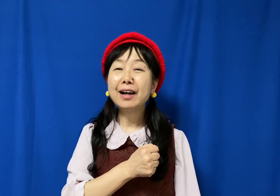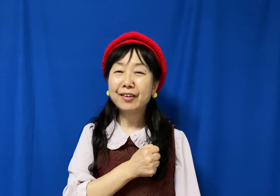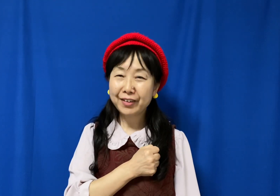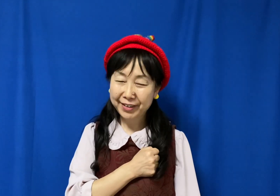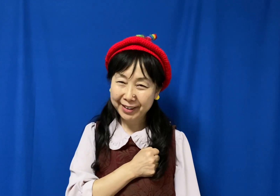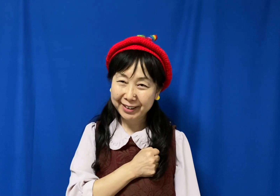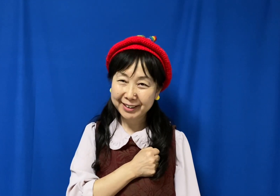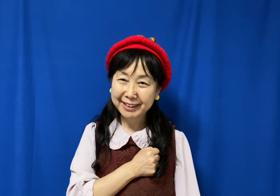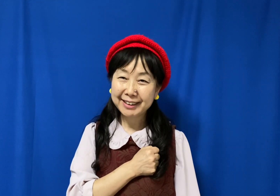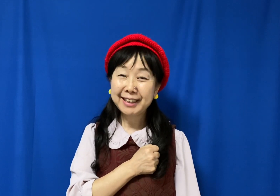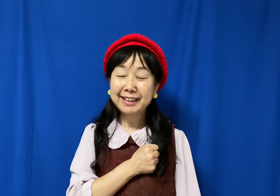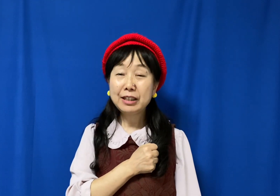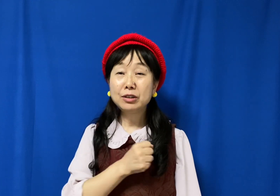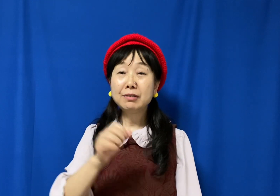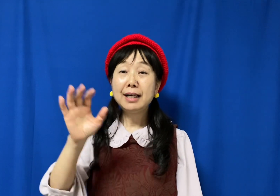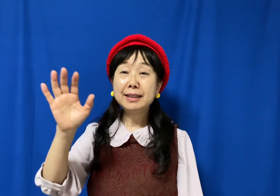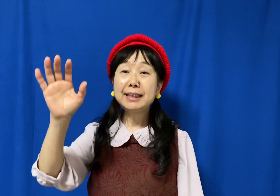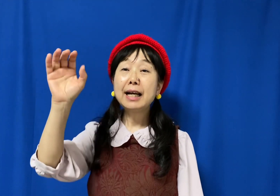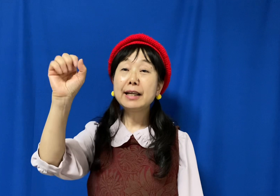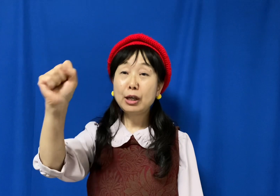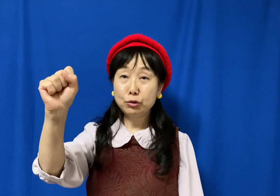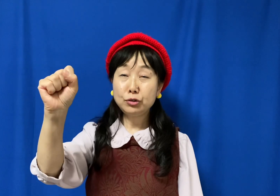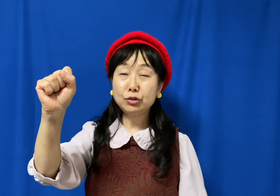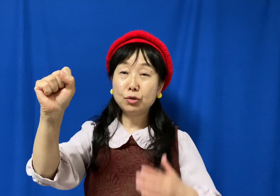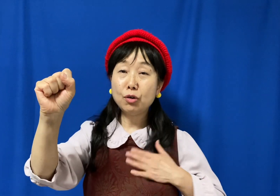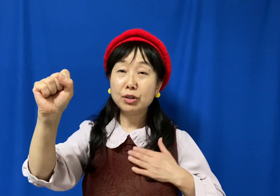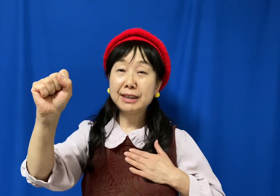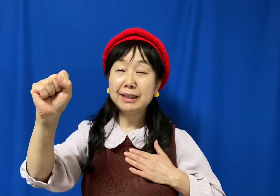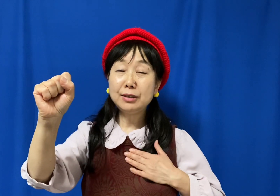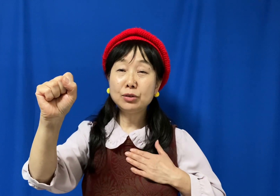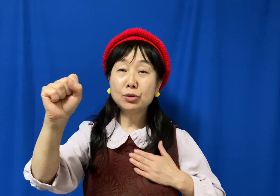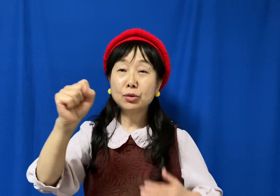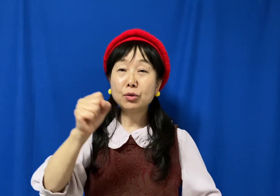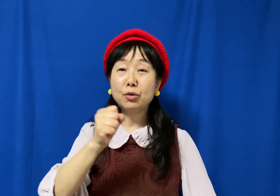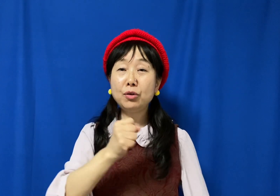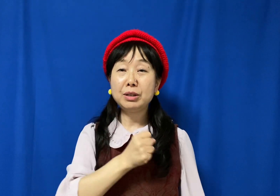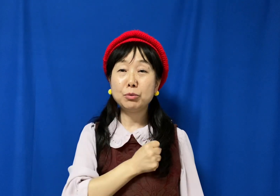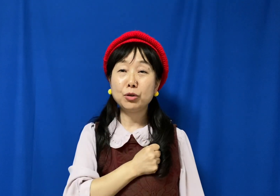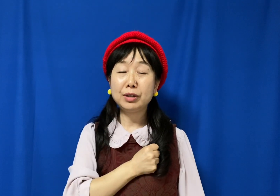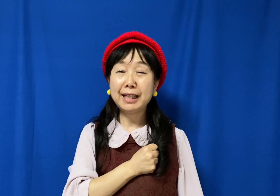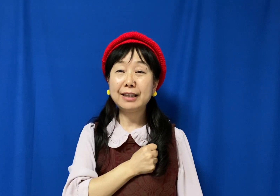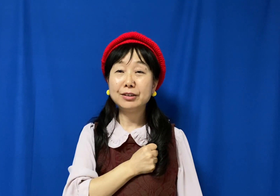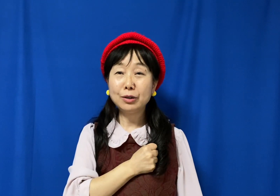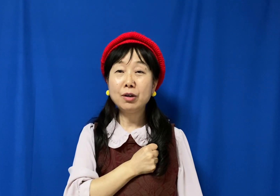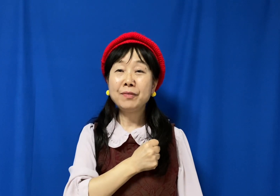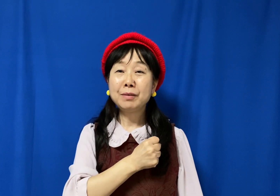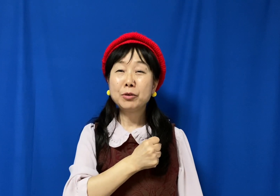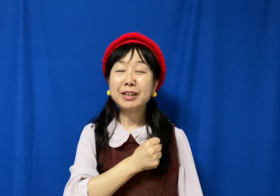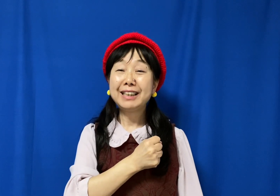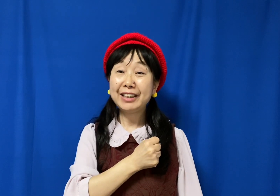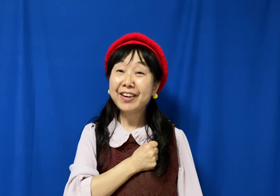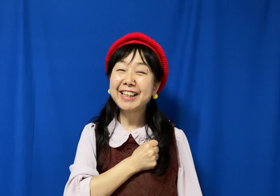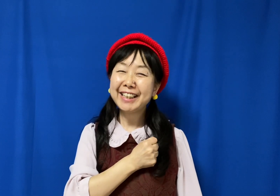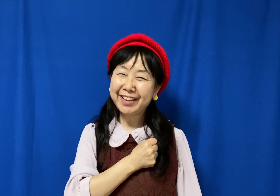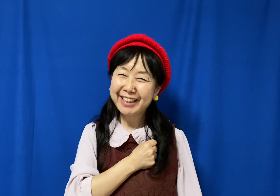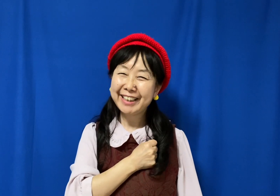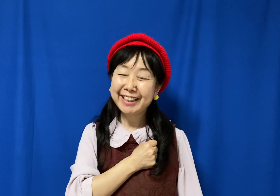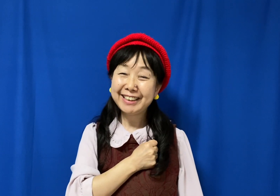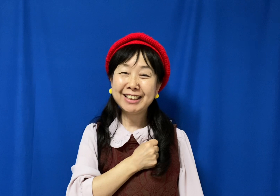この命っていうのは、じゃんけんグーを心臓のところに持っていくと、持ってて、ドキドキ、心臓